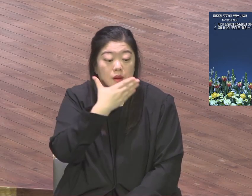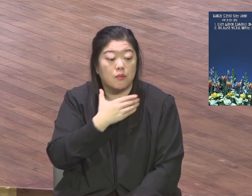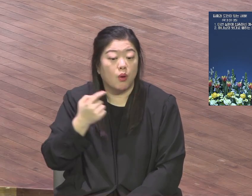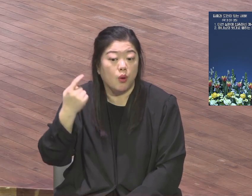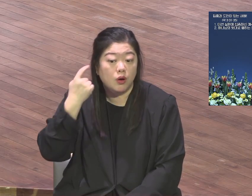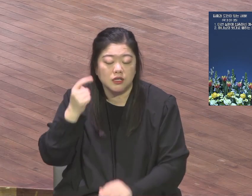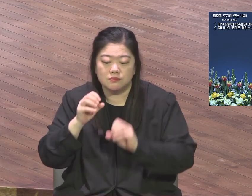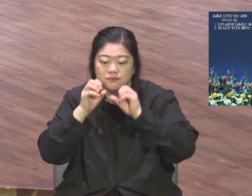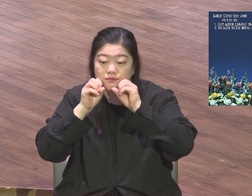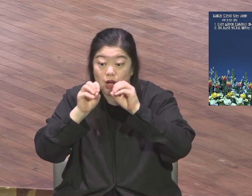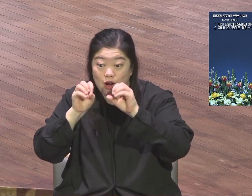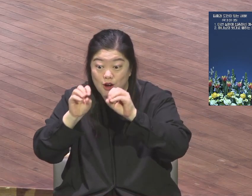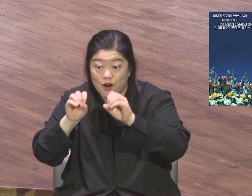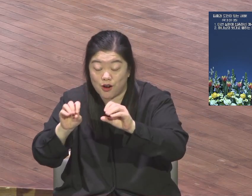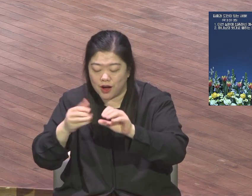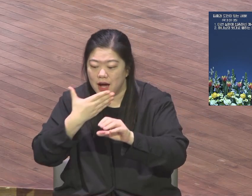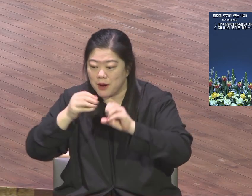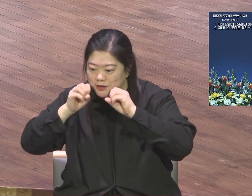복음사역을 방해하는 것.